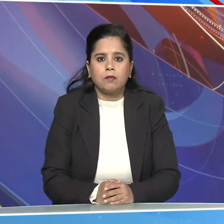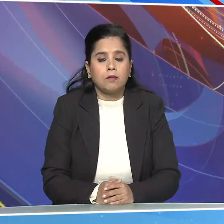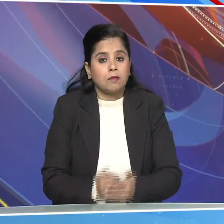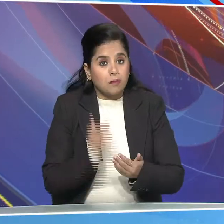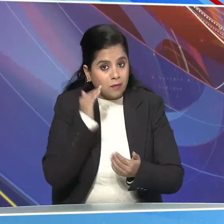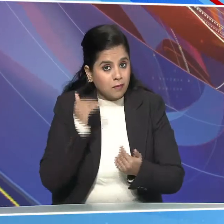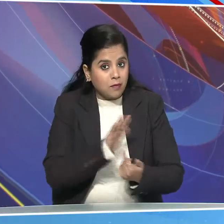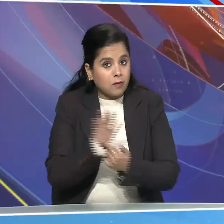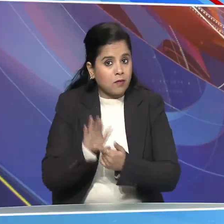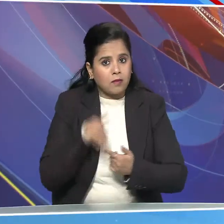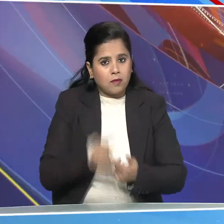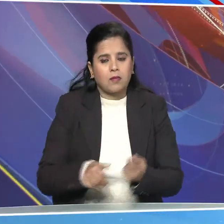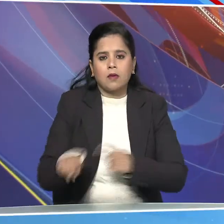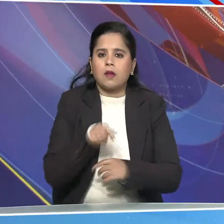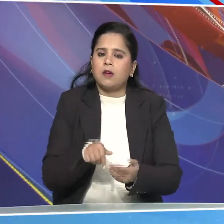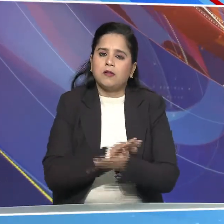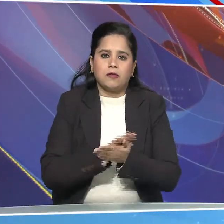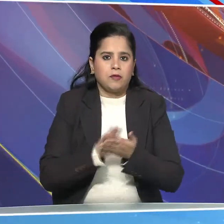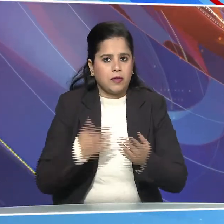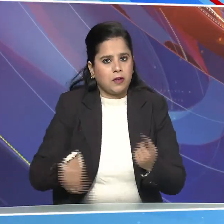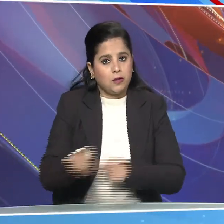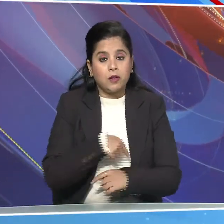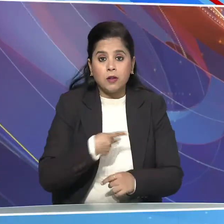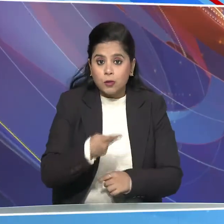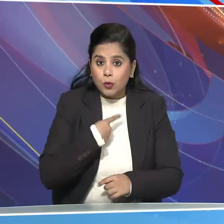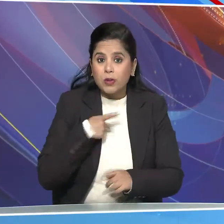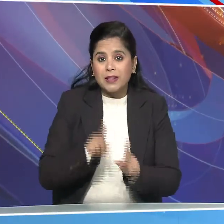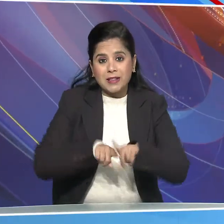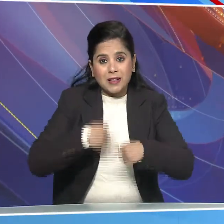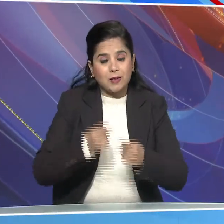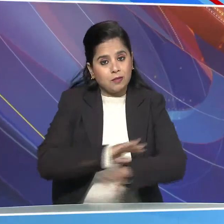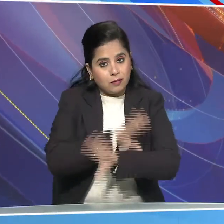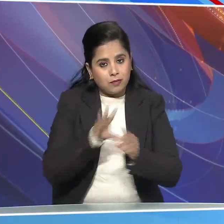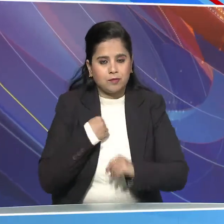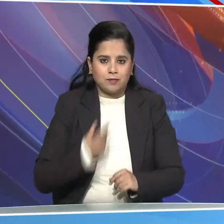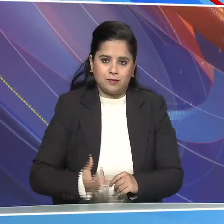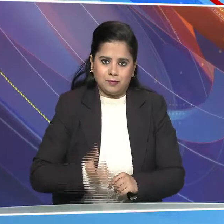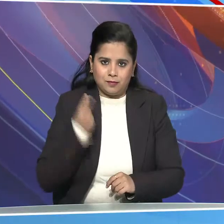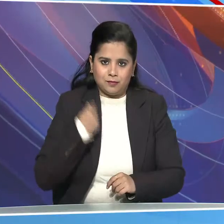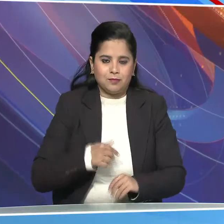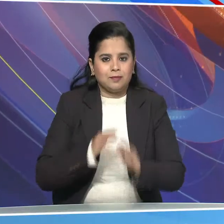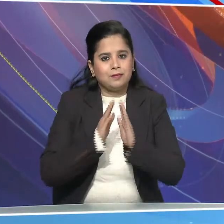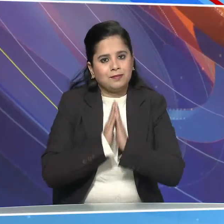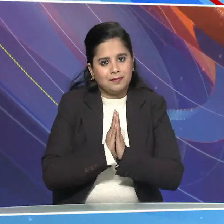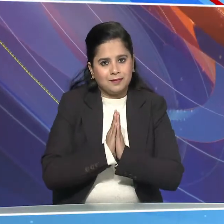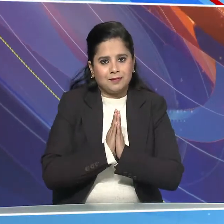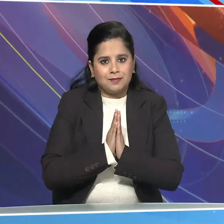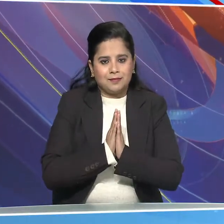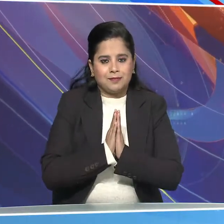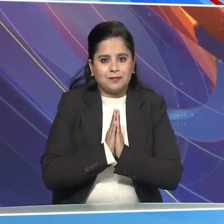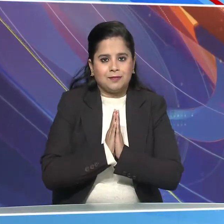और इसी के साथ बुलेटिन में इतना ही हमें और हमारी पुरी टीम को दीजिए इजाजत नमस्कार